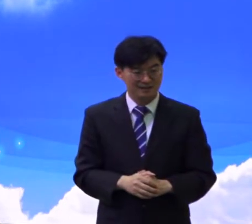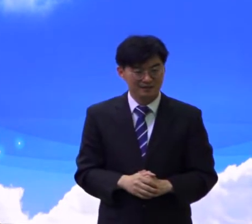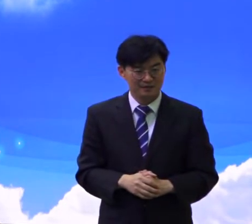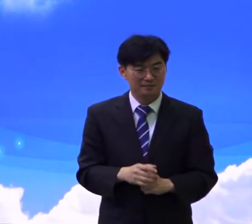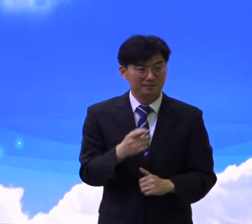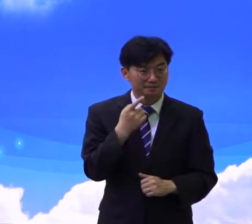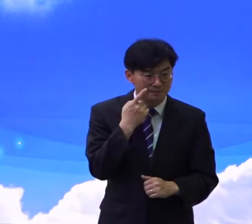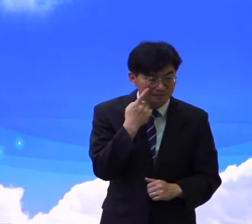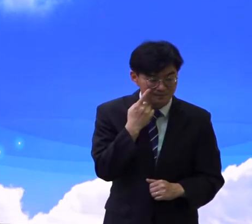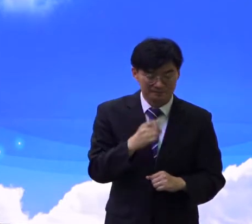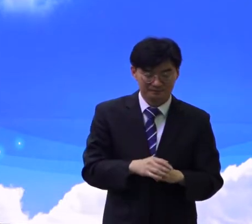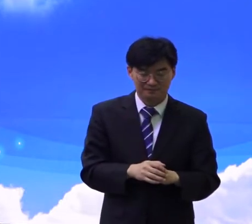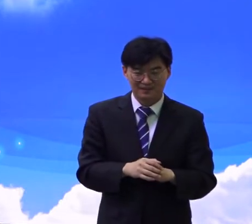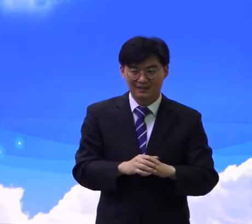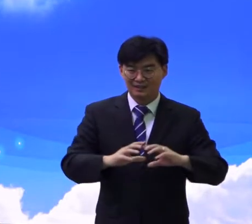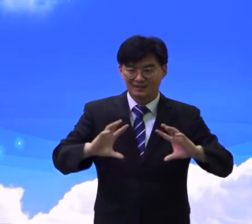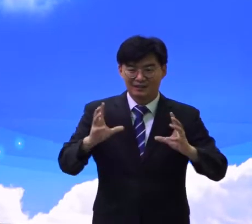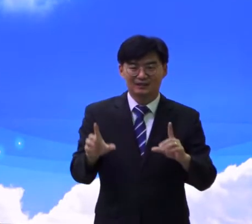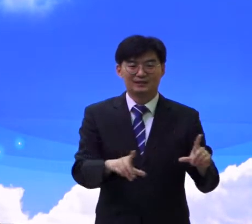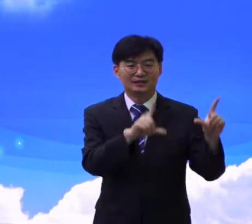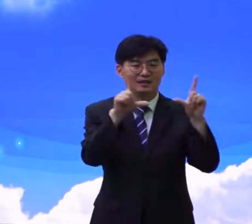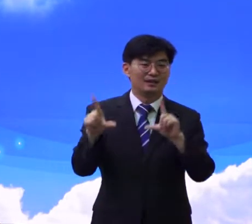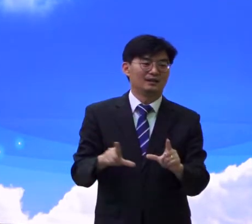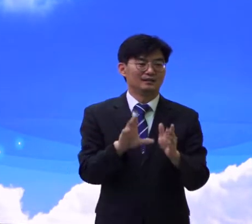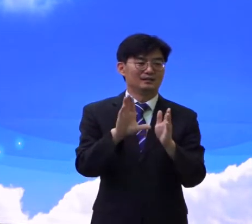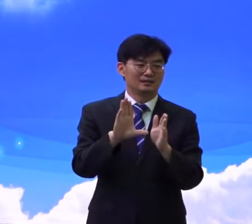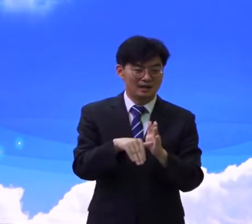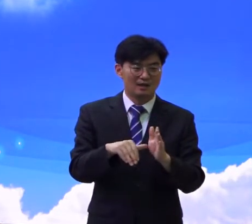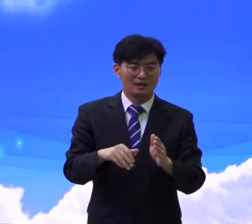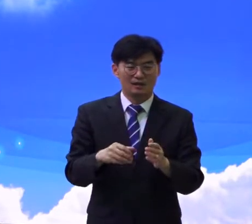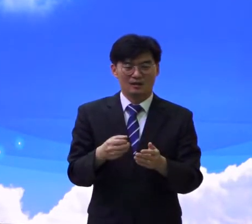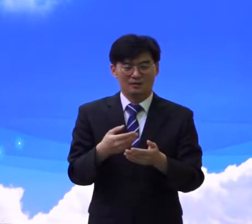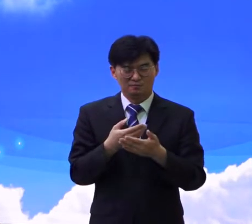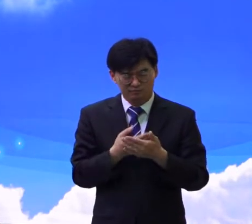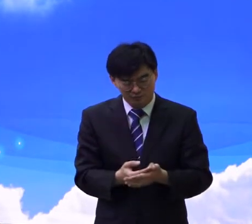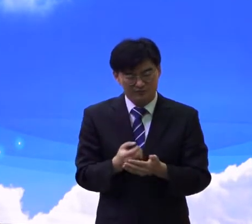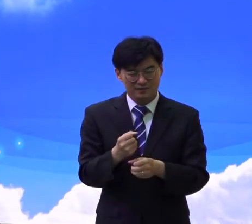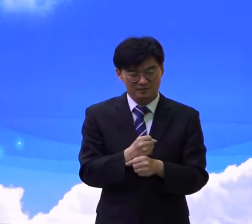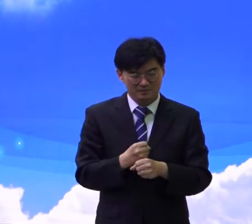세상에서 쥐게 된 그 세상 무거운 짐 때문에 어깨는 축 늘어지고